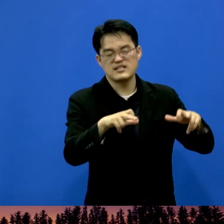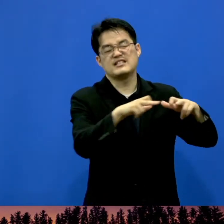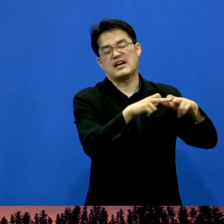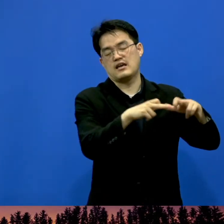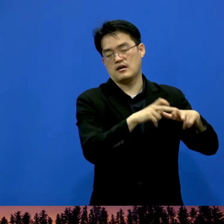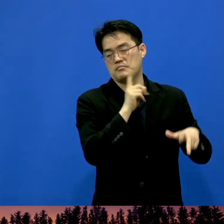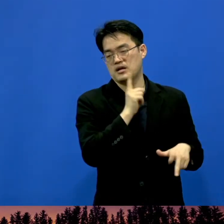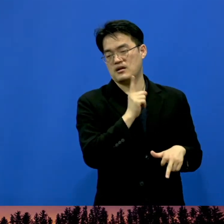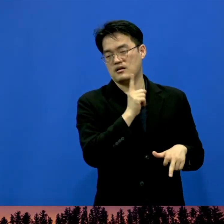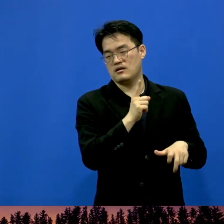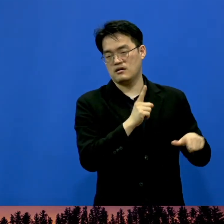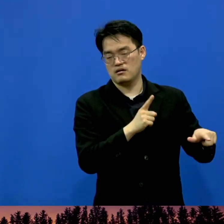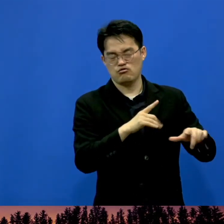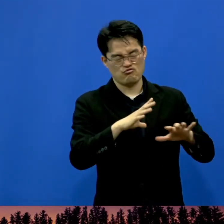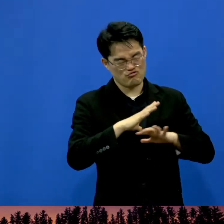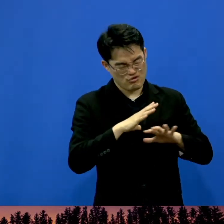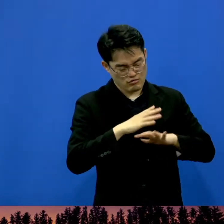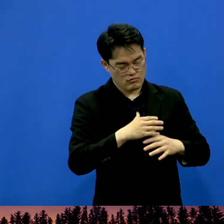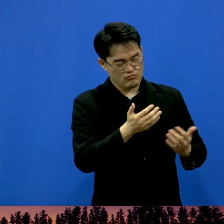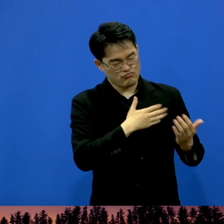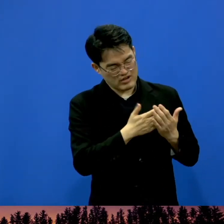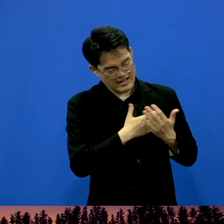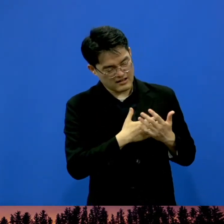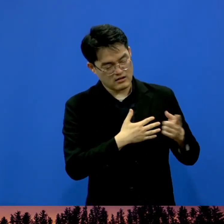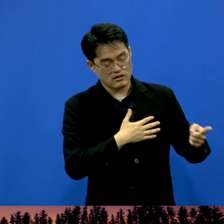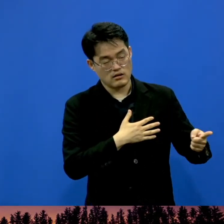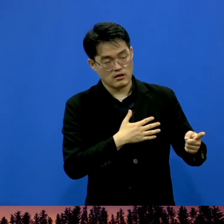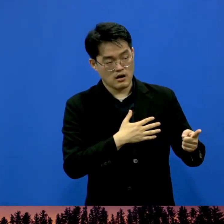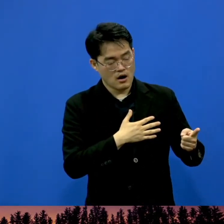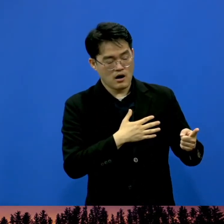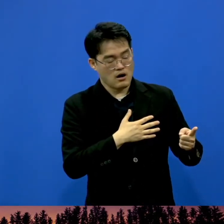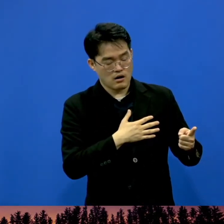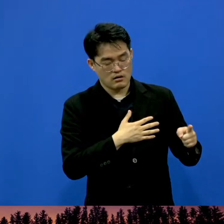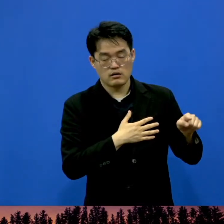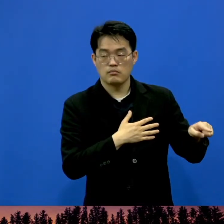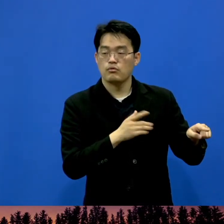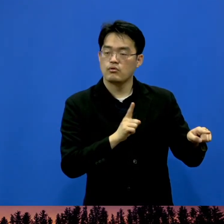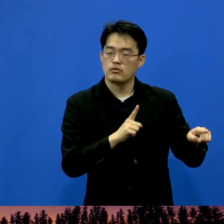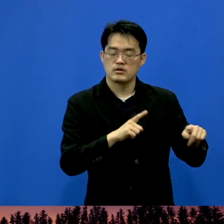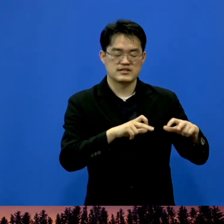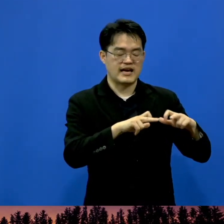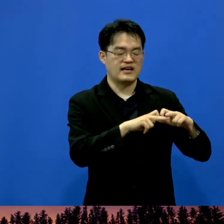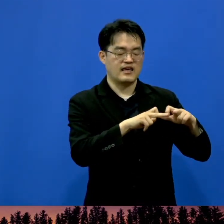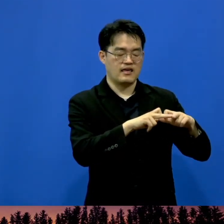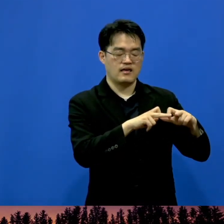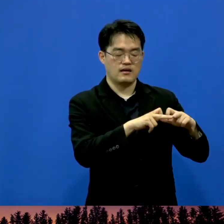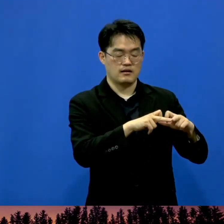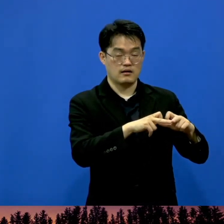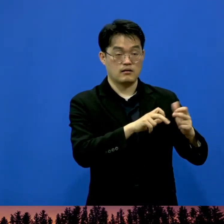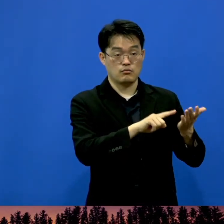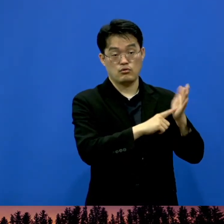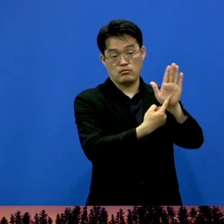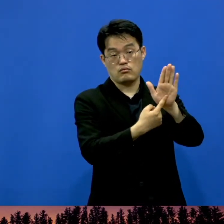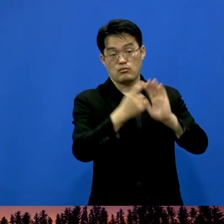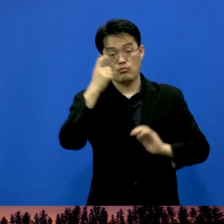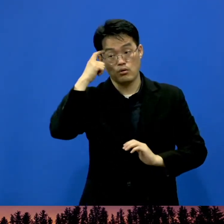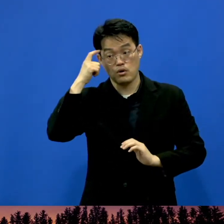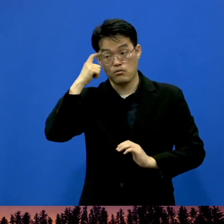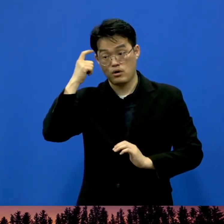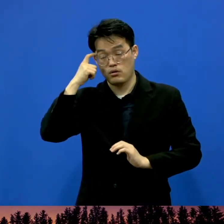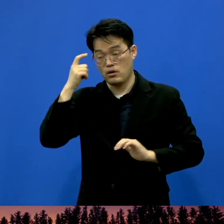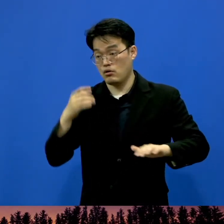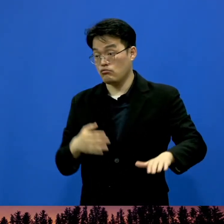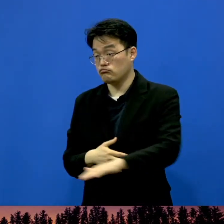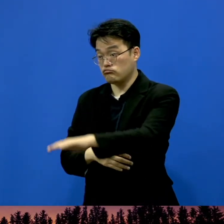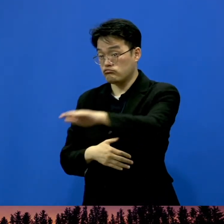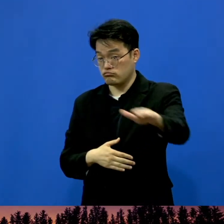장애, 두려움, 불안, 공황, 이 장애, 공황 장애라는 표현을 쓰는 건데, 이것은 결국